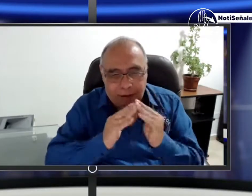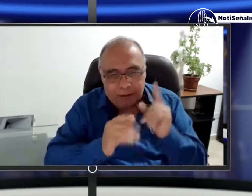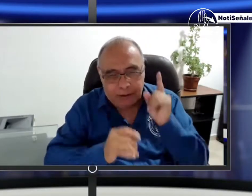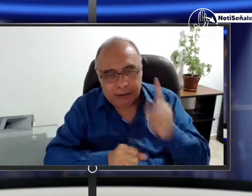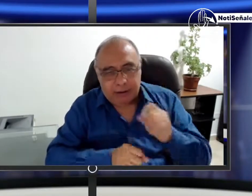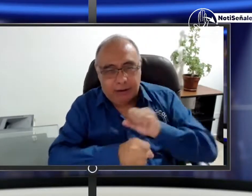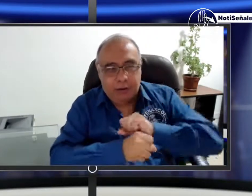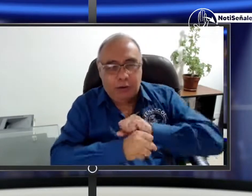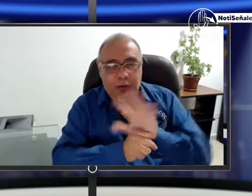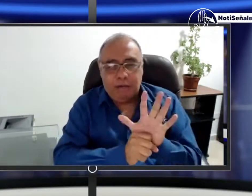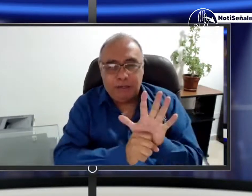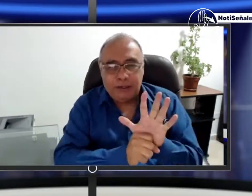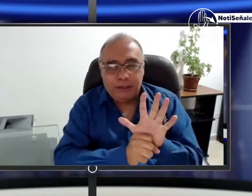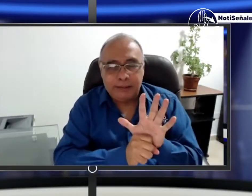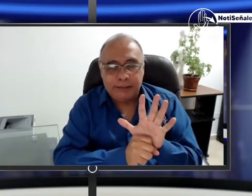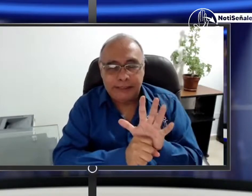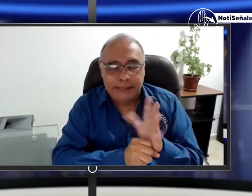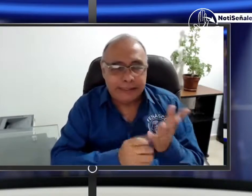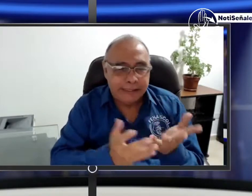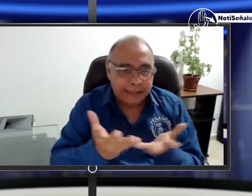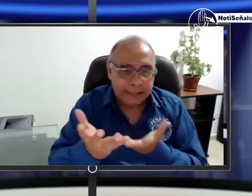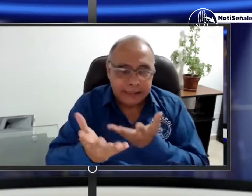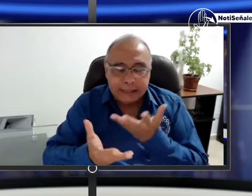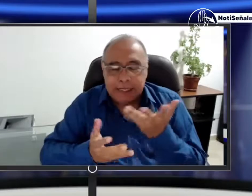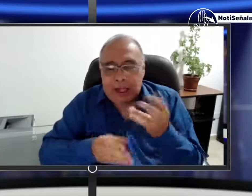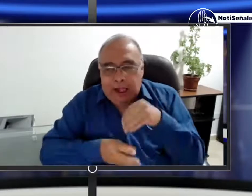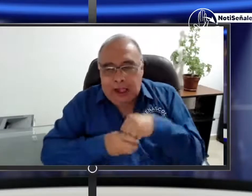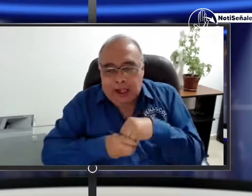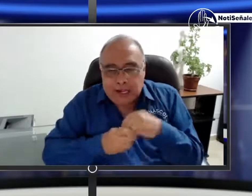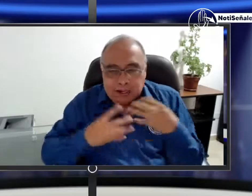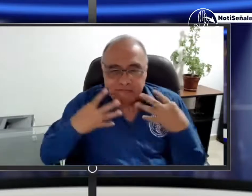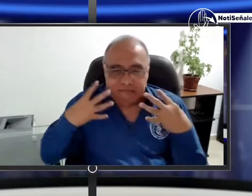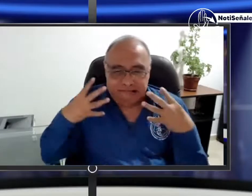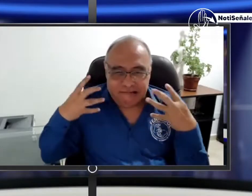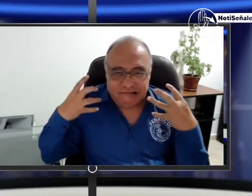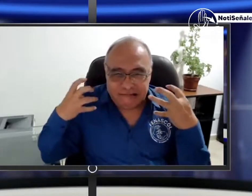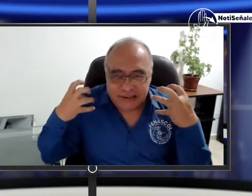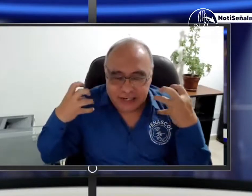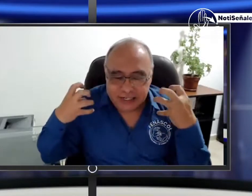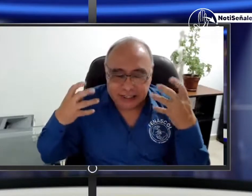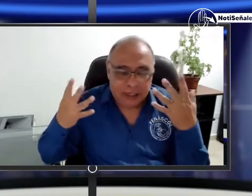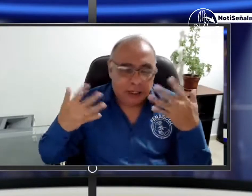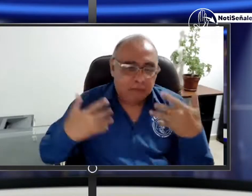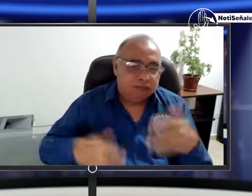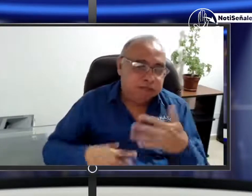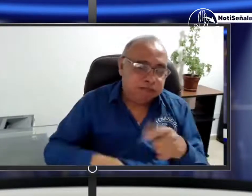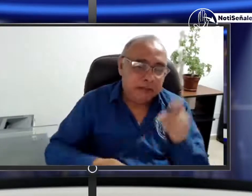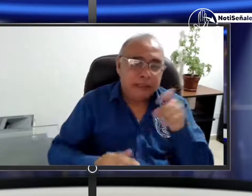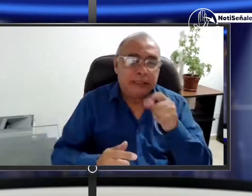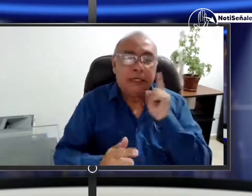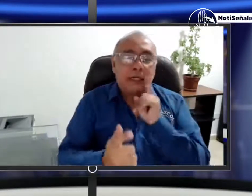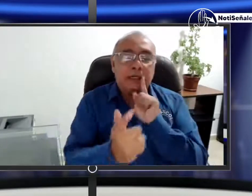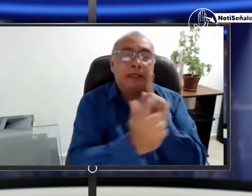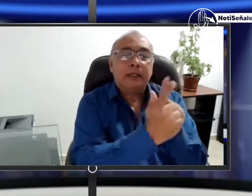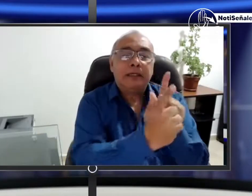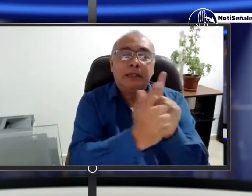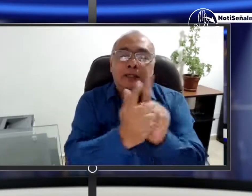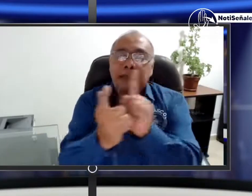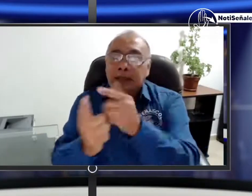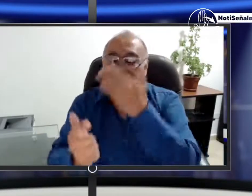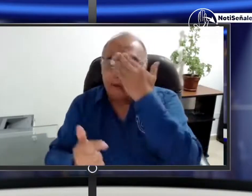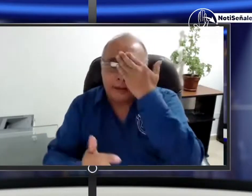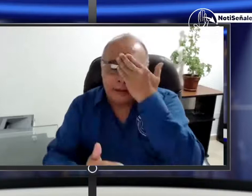recluidos en casa dado el coronavirus y estuvimos un poco estresados